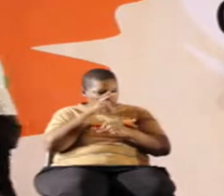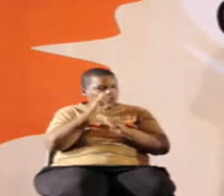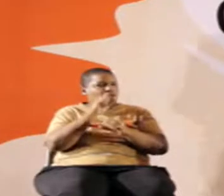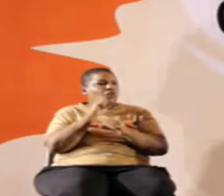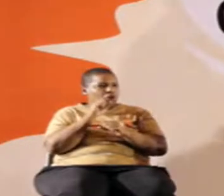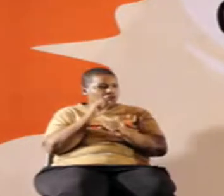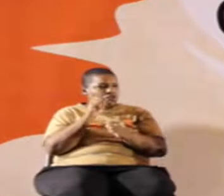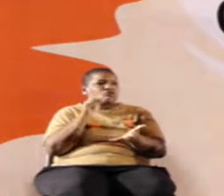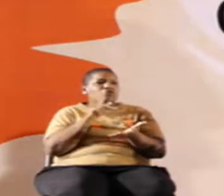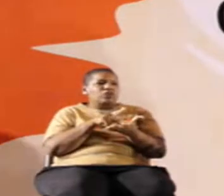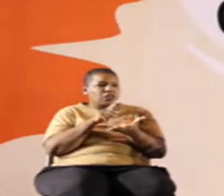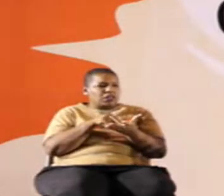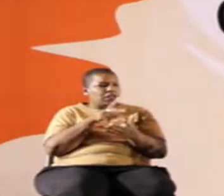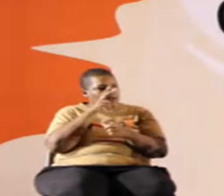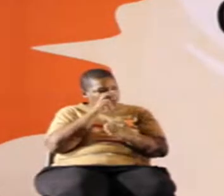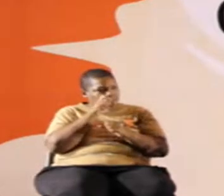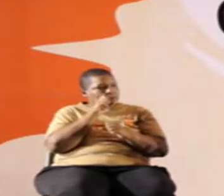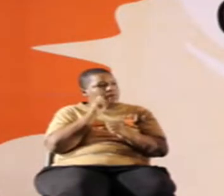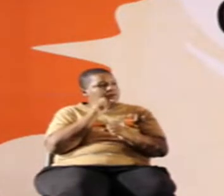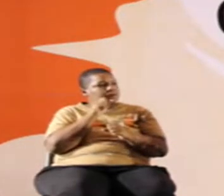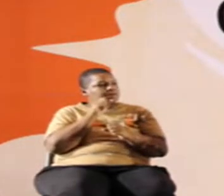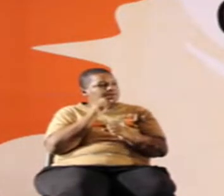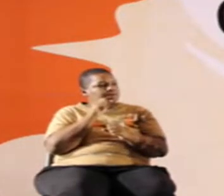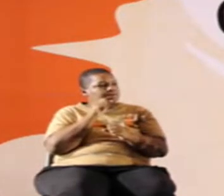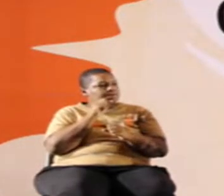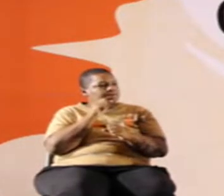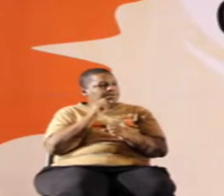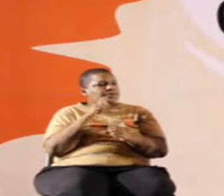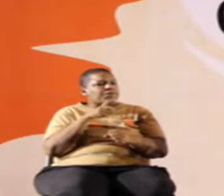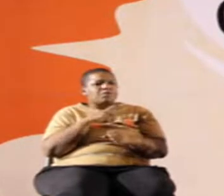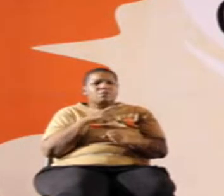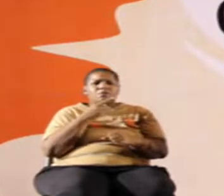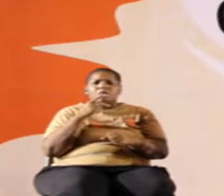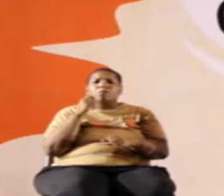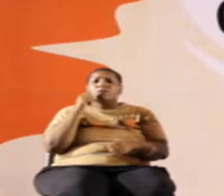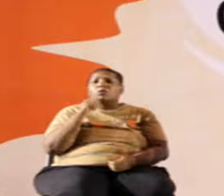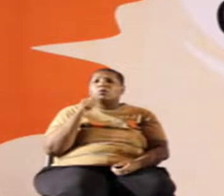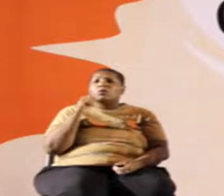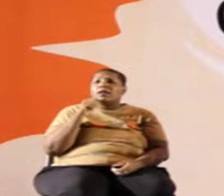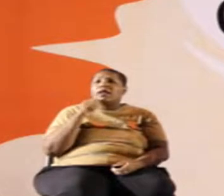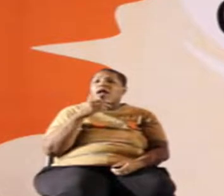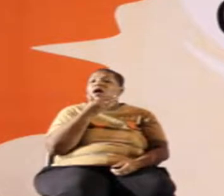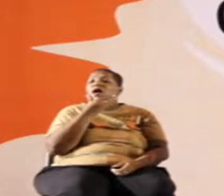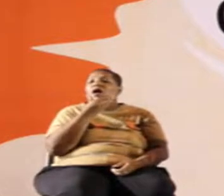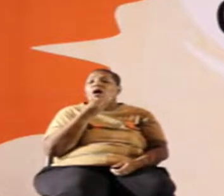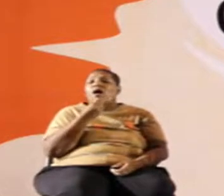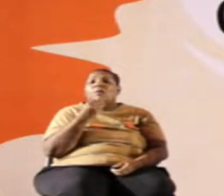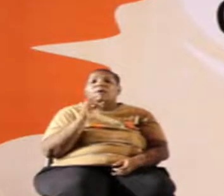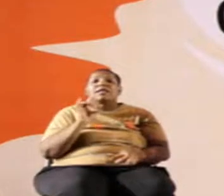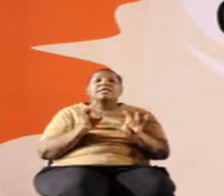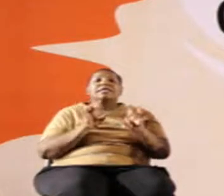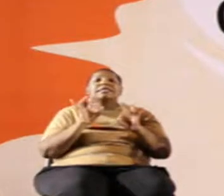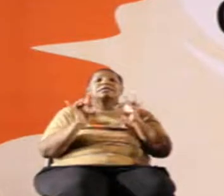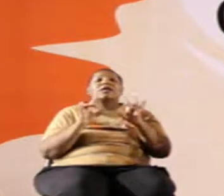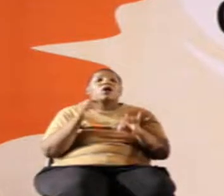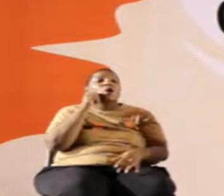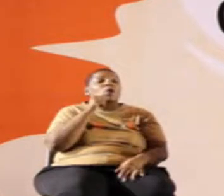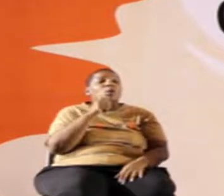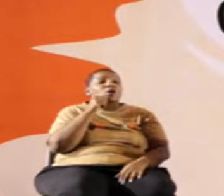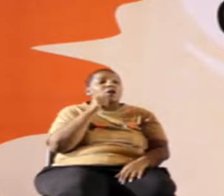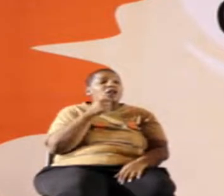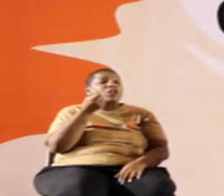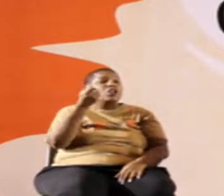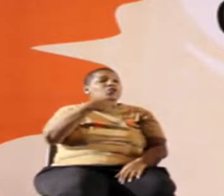muito forte, e com mulheres e homens, mas assim, especialmente com mulheres, que